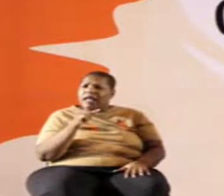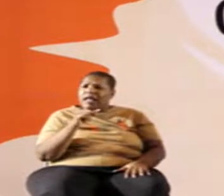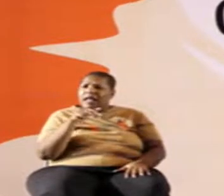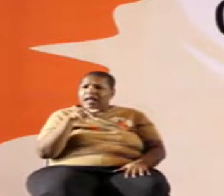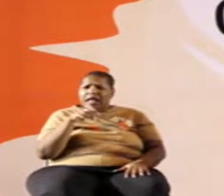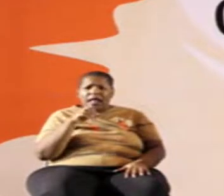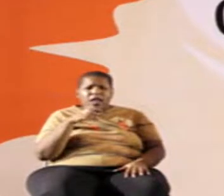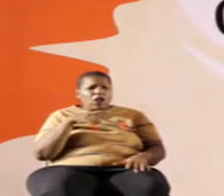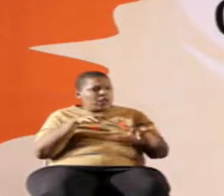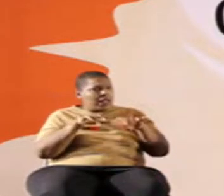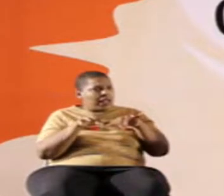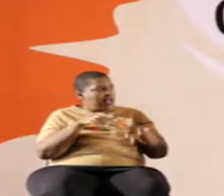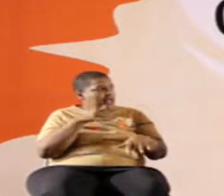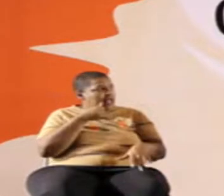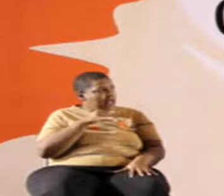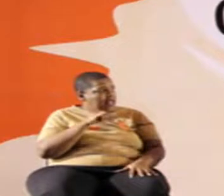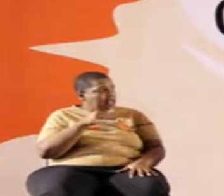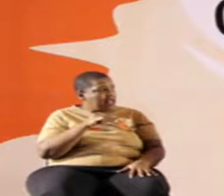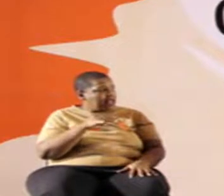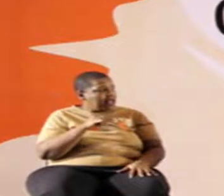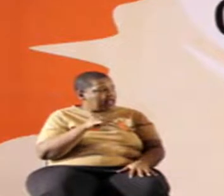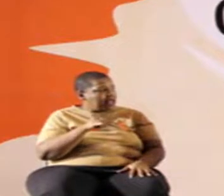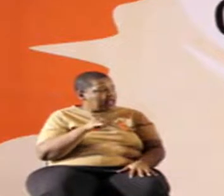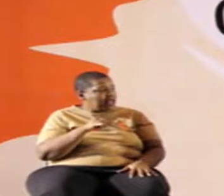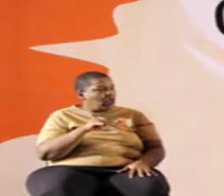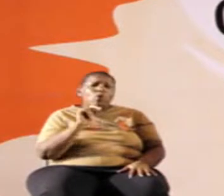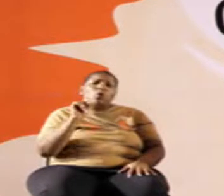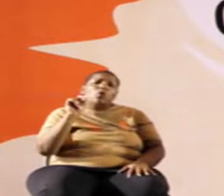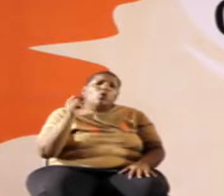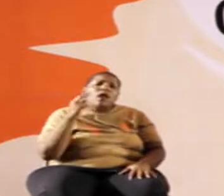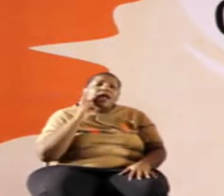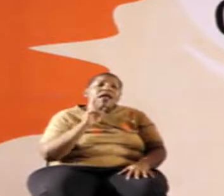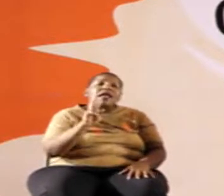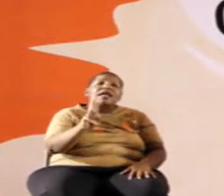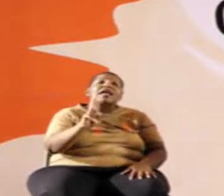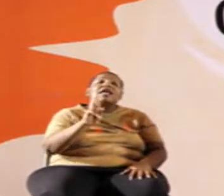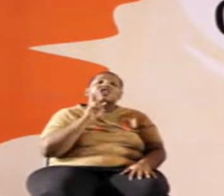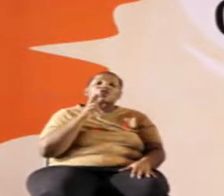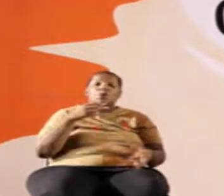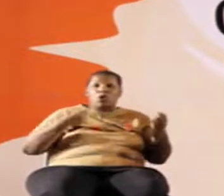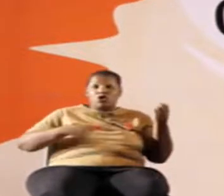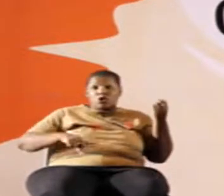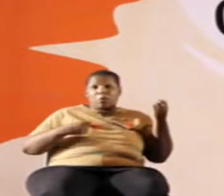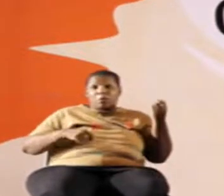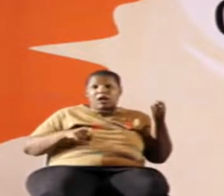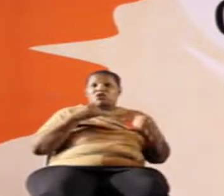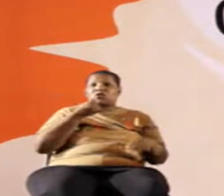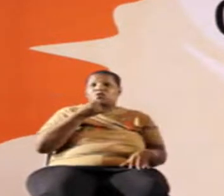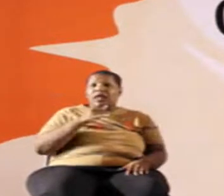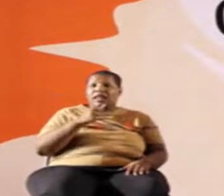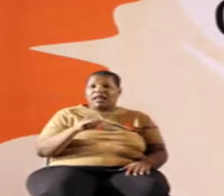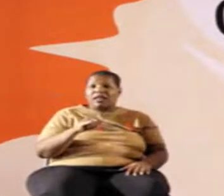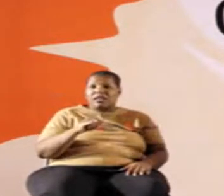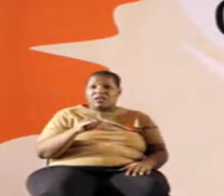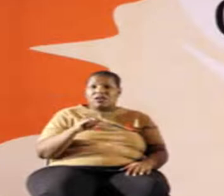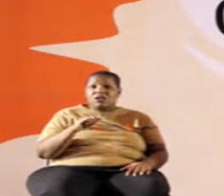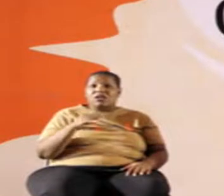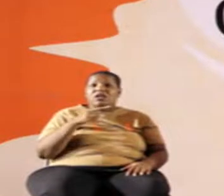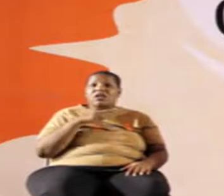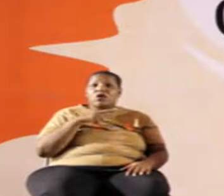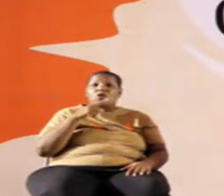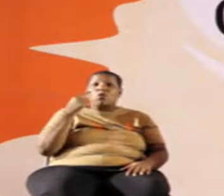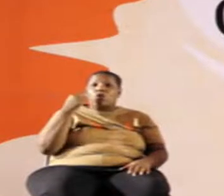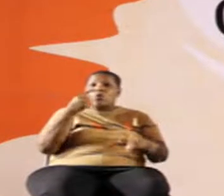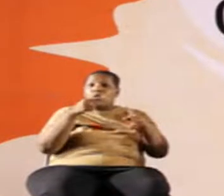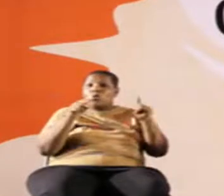começa com piano elétrico. Dan, dan, dan, dan, dan, dan, dan. E o que, que responde o baixo elétrico? Tan, tan, tan, tan, tan, tan, tan,